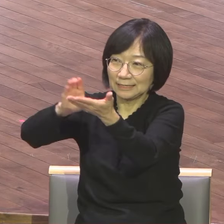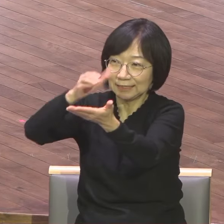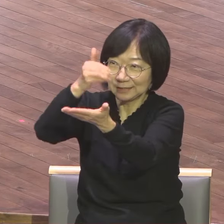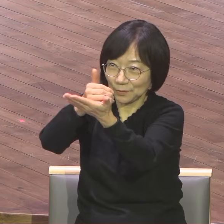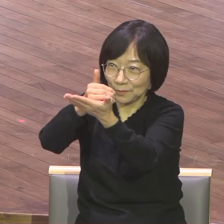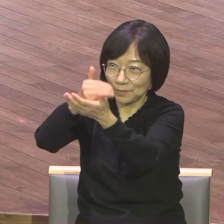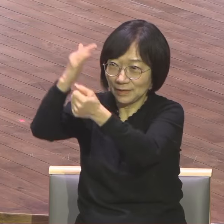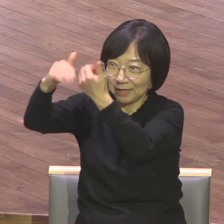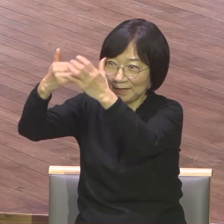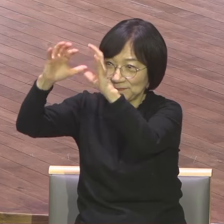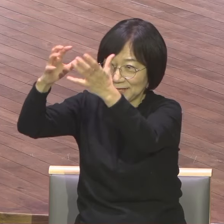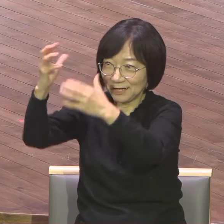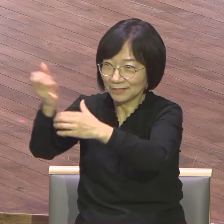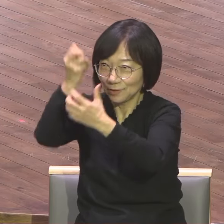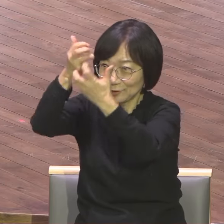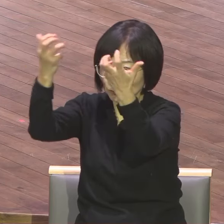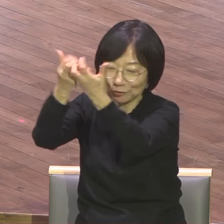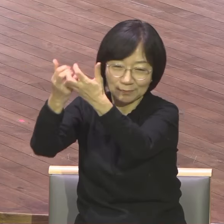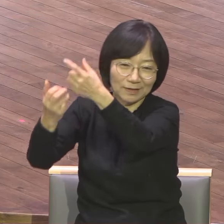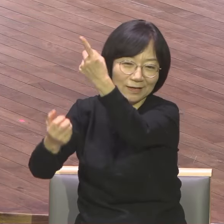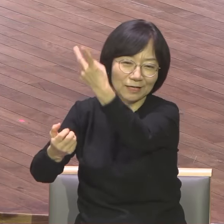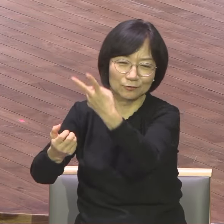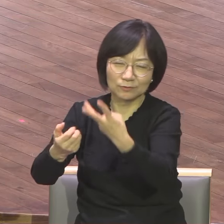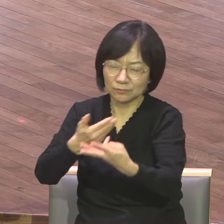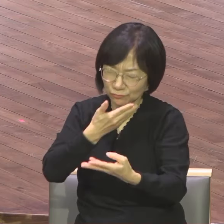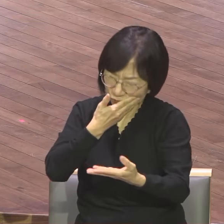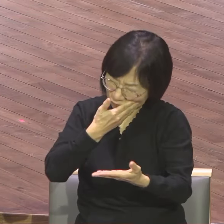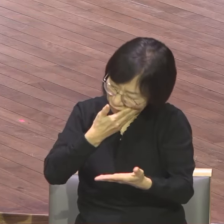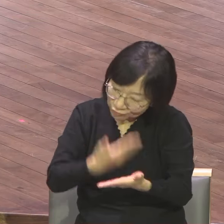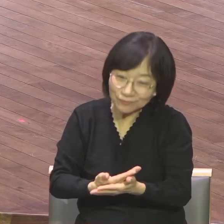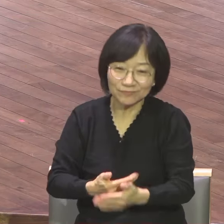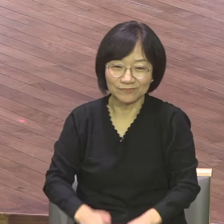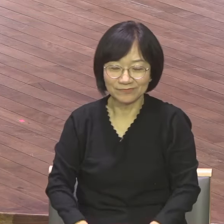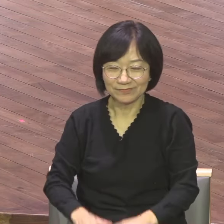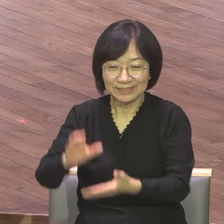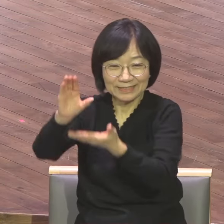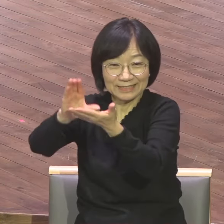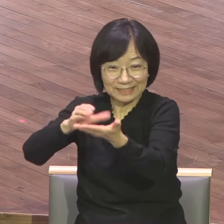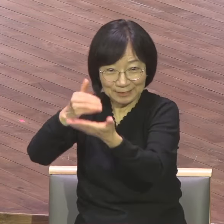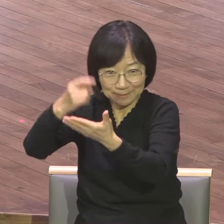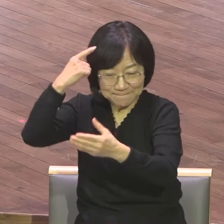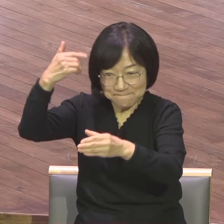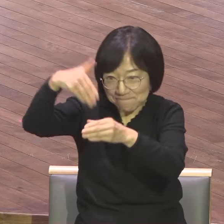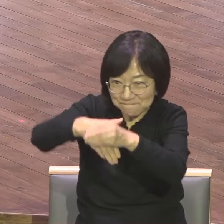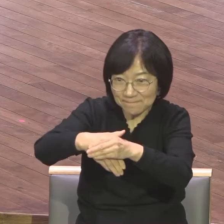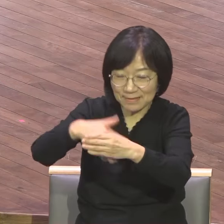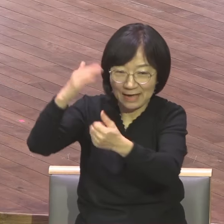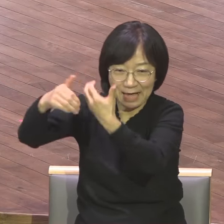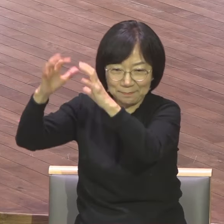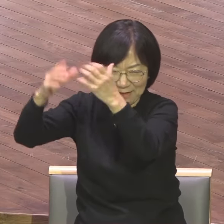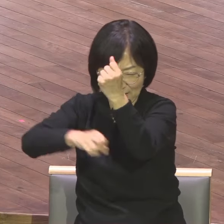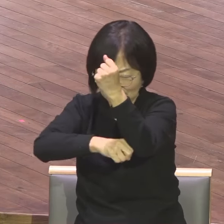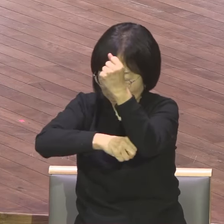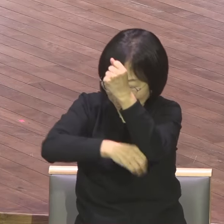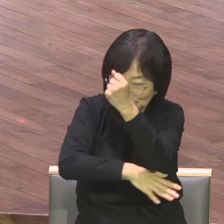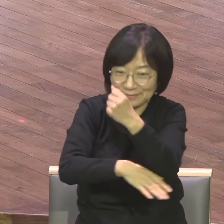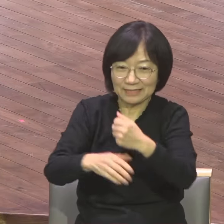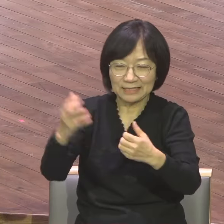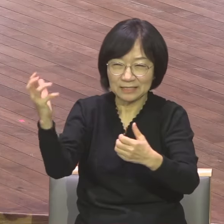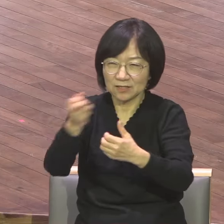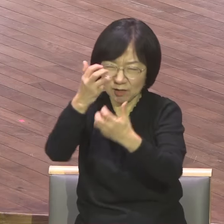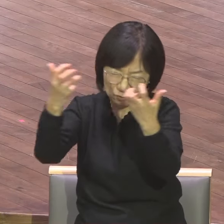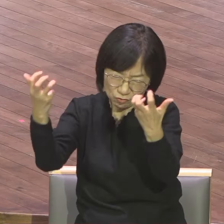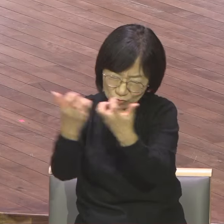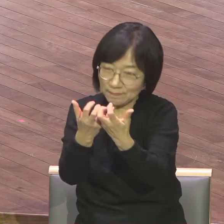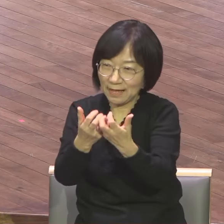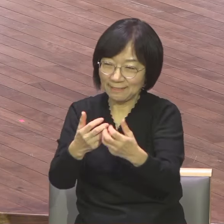성령 충만. 오직 그리스도가 각인되고, 오직 하나님 나라가 뿌리 내리고, 오직 성령 충만이 체질화 되게